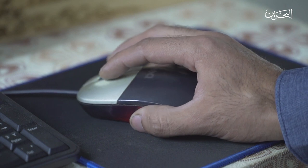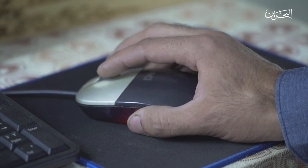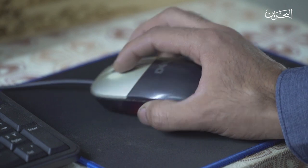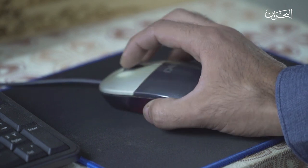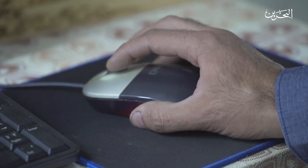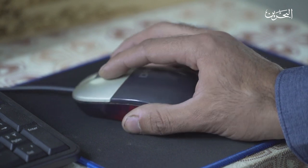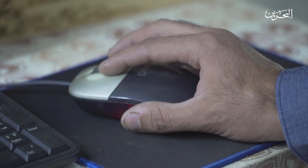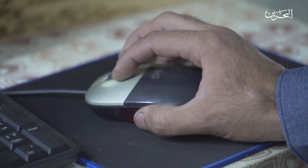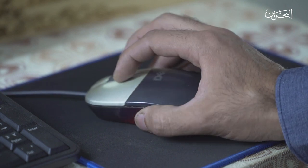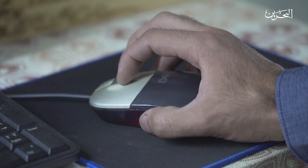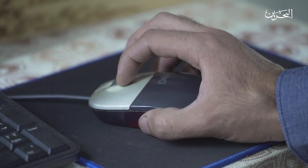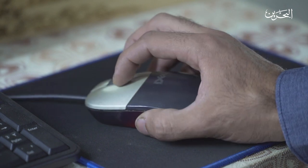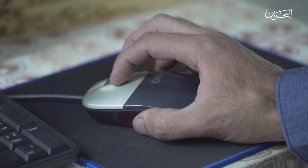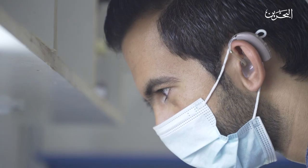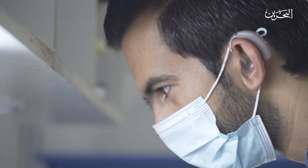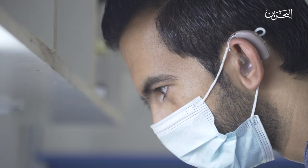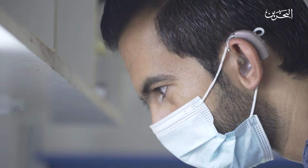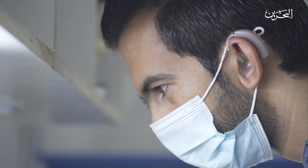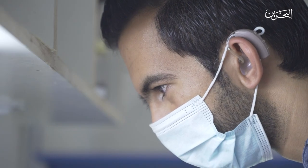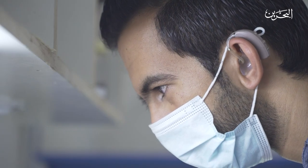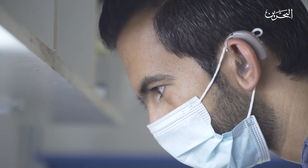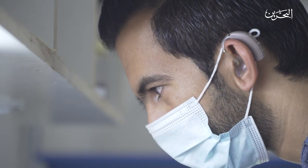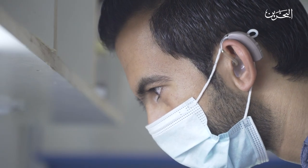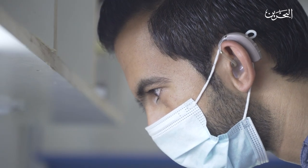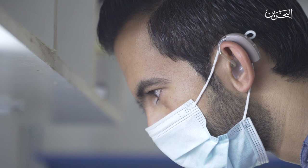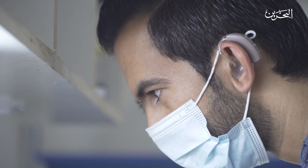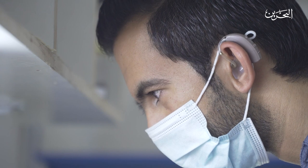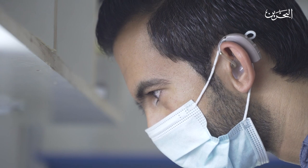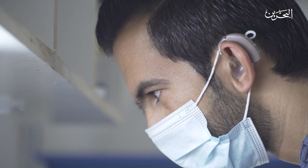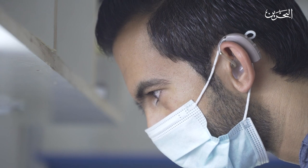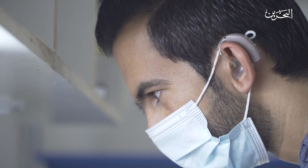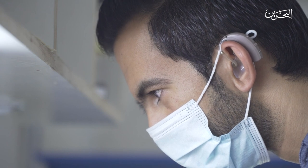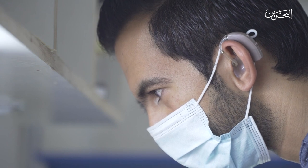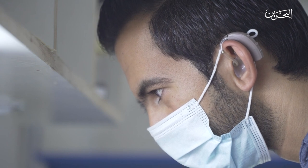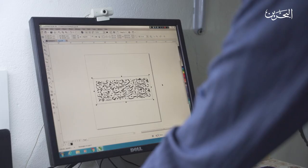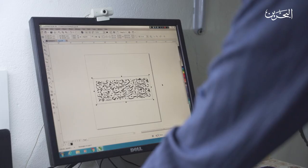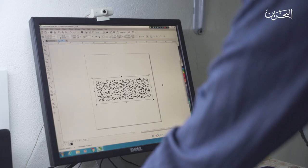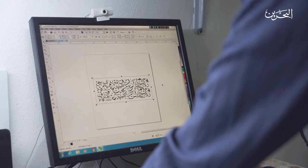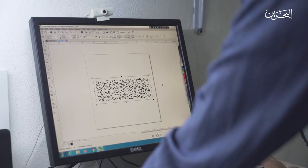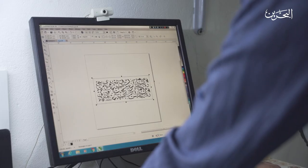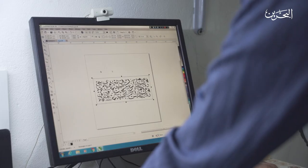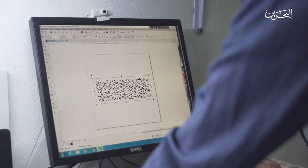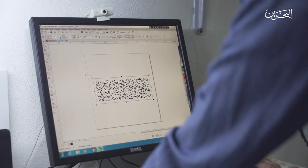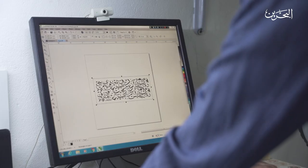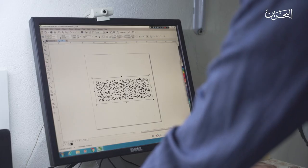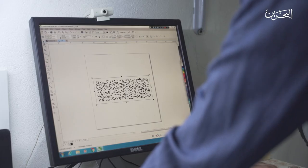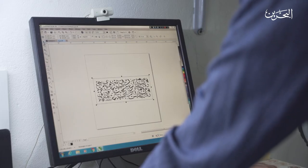بدأ كوميل مشروعه في فترة الكورونا، وما شكلت لهذه الأزمة أي عائق، إلا أنه طور من